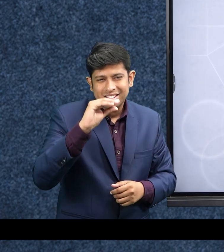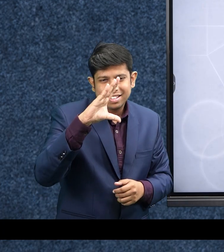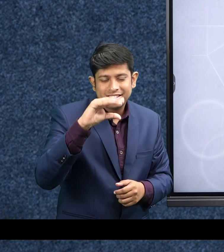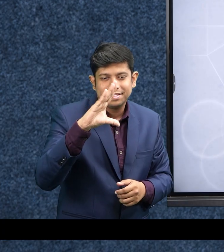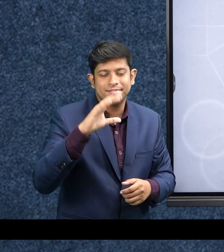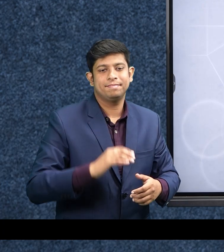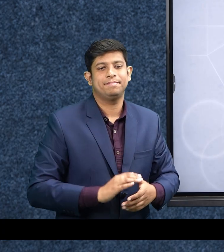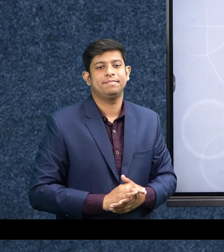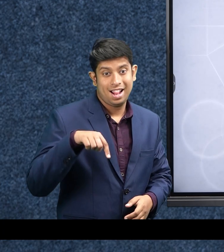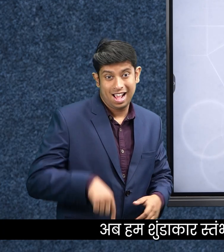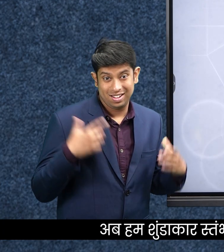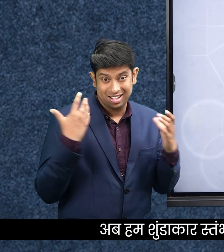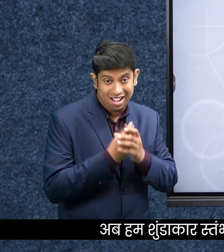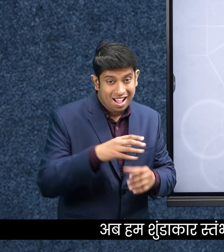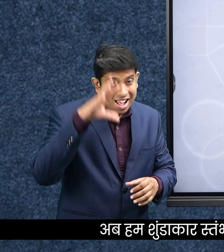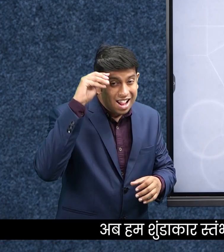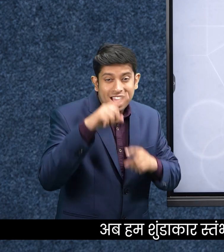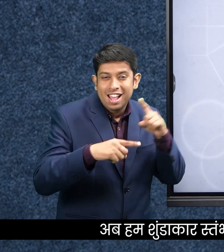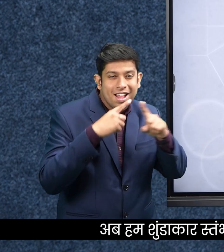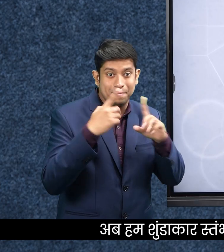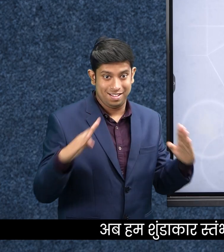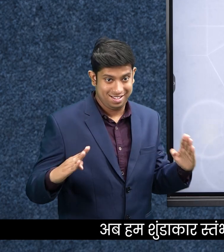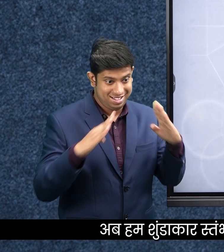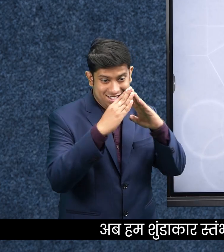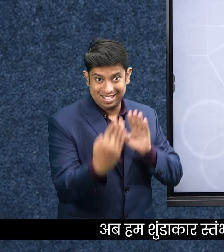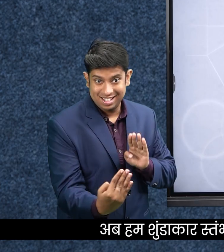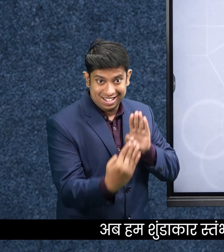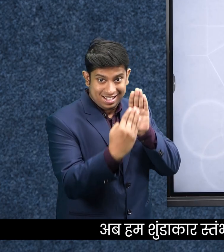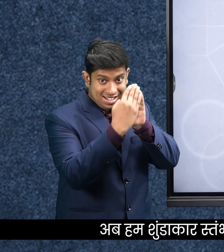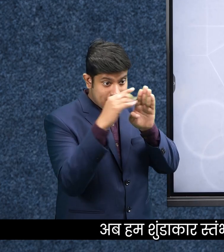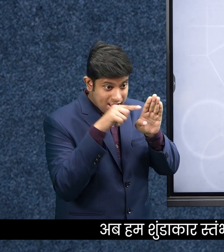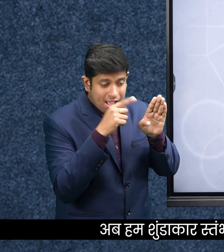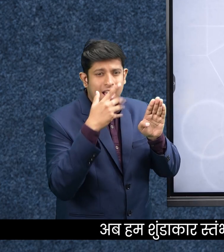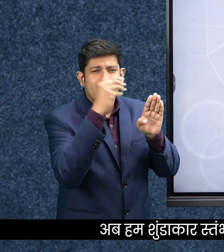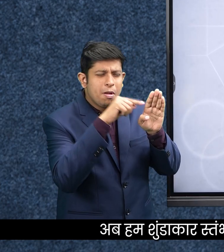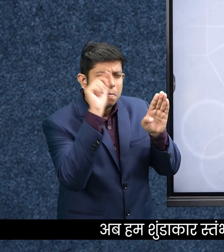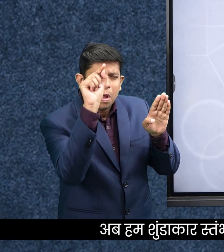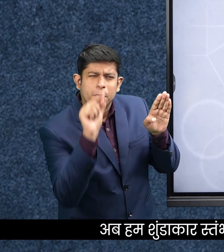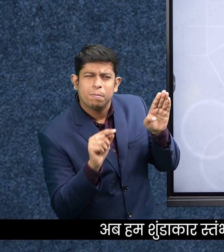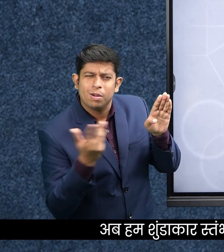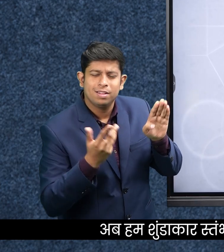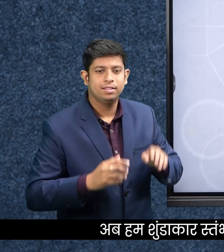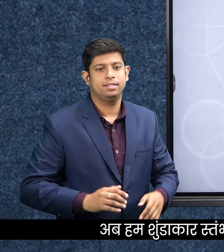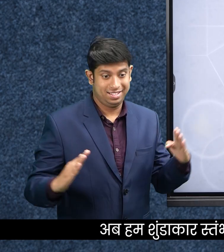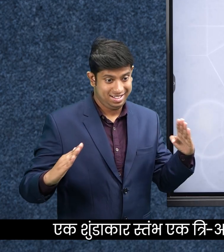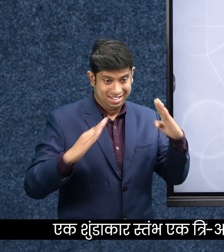आयतन। अब हम शुंडाकार स्तंभ और इसके विशेषताओं के बारे में जानेंगे।